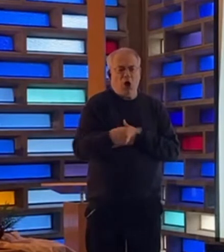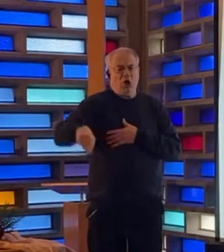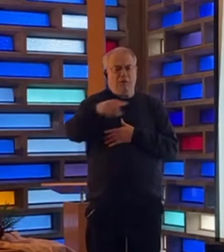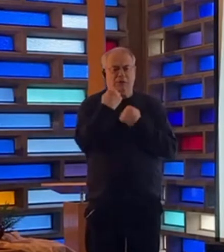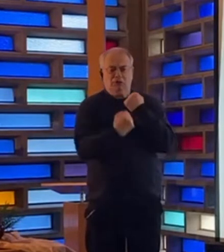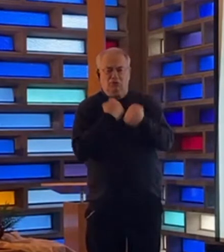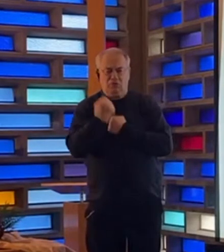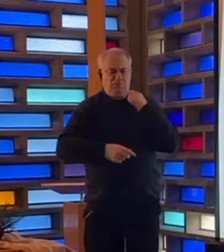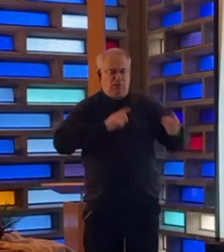souffrance.